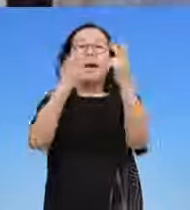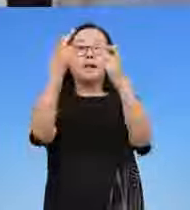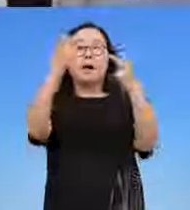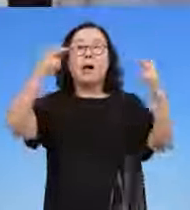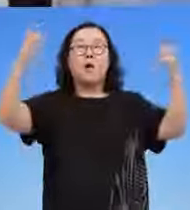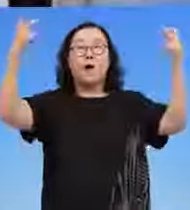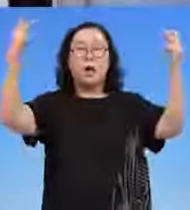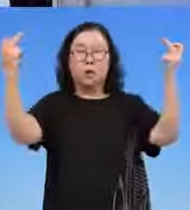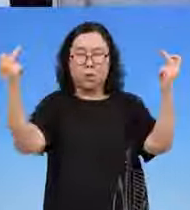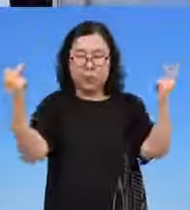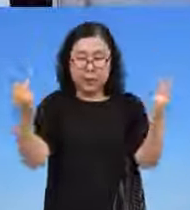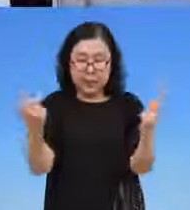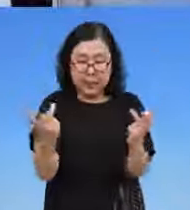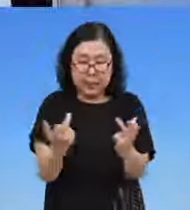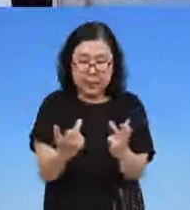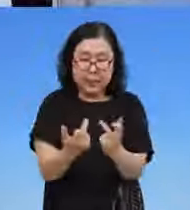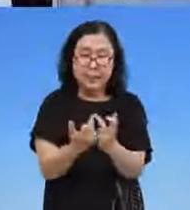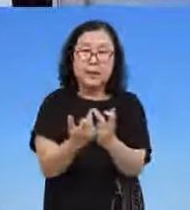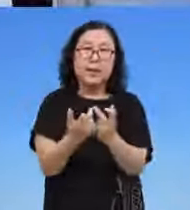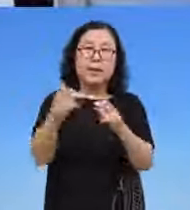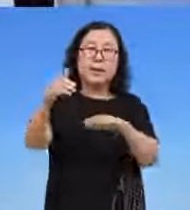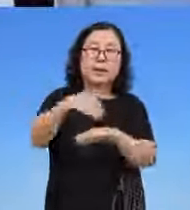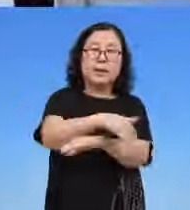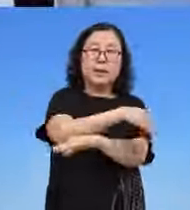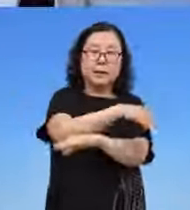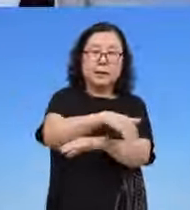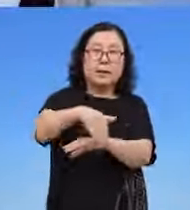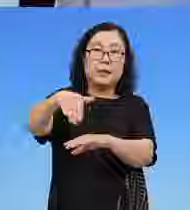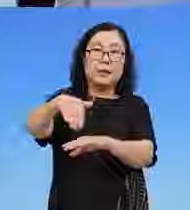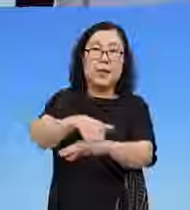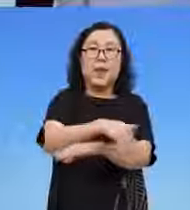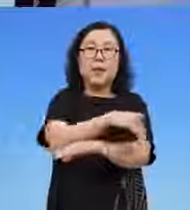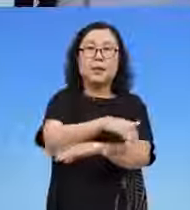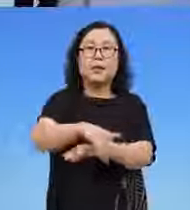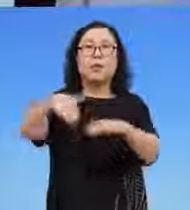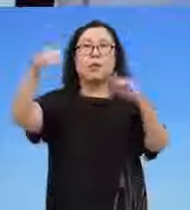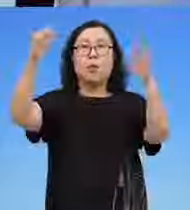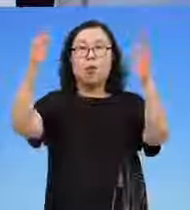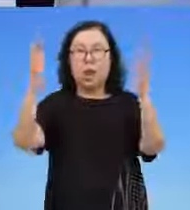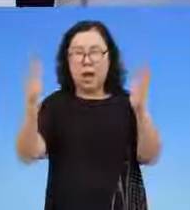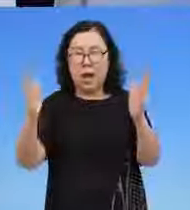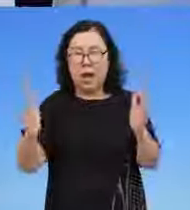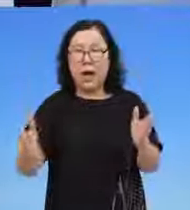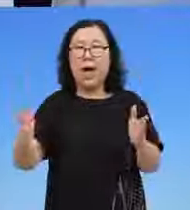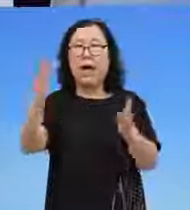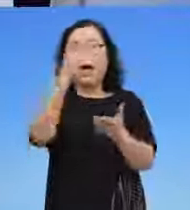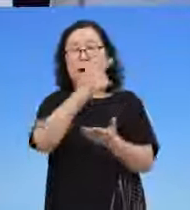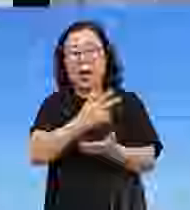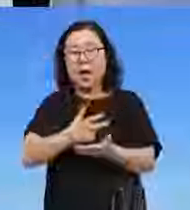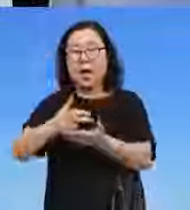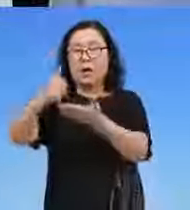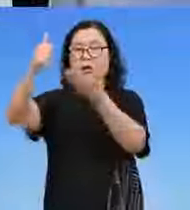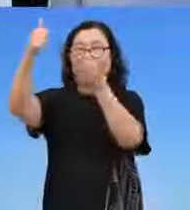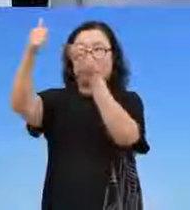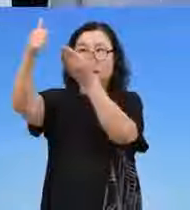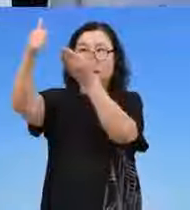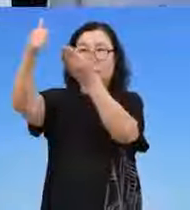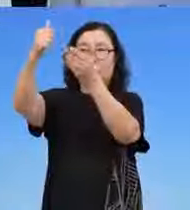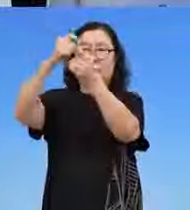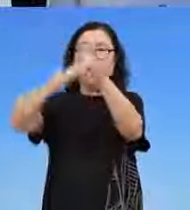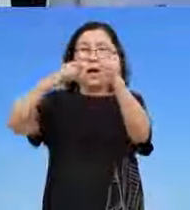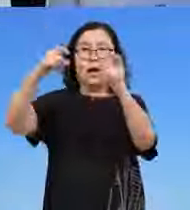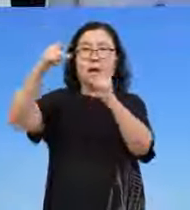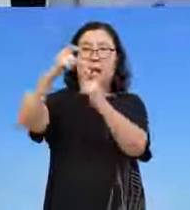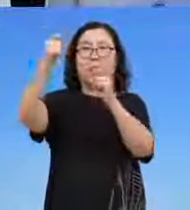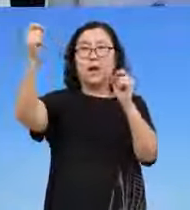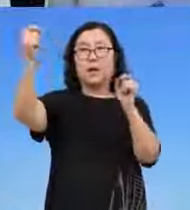험한 산과 골짜기 지나는 동안 여러분이 다 아십니까? 주께 더